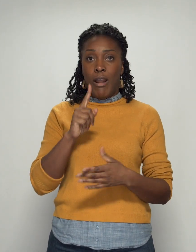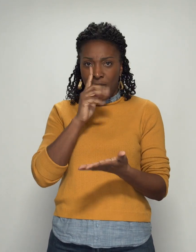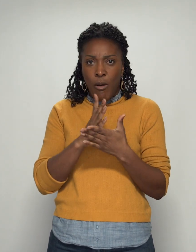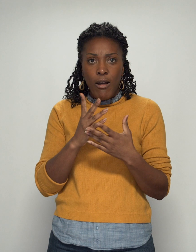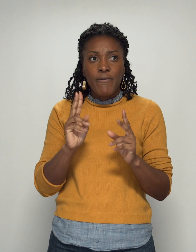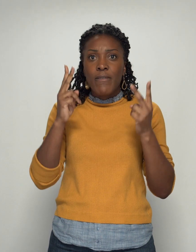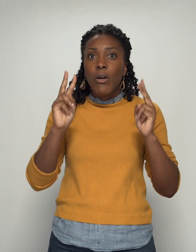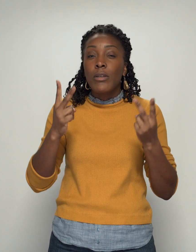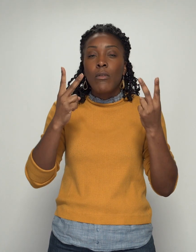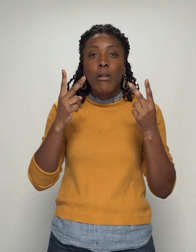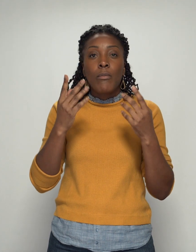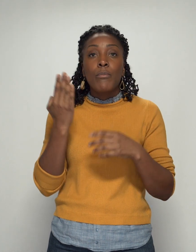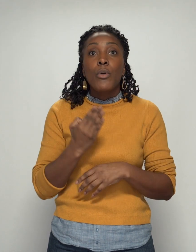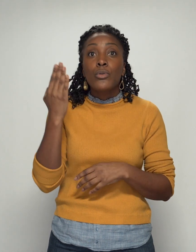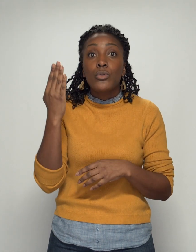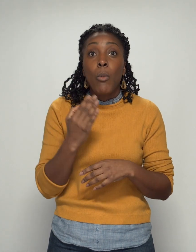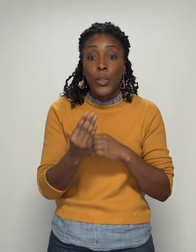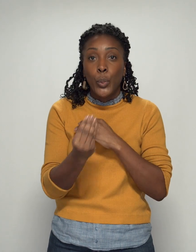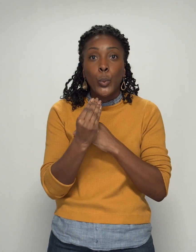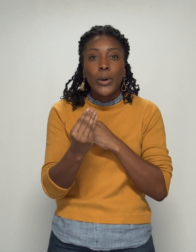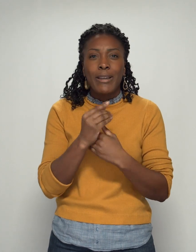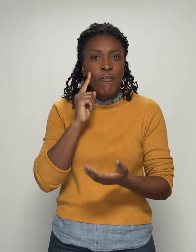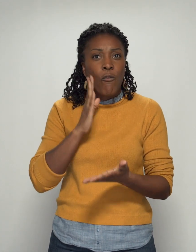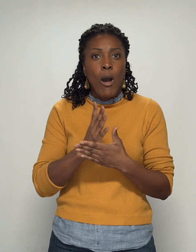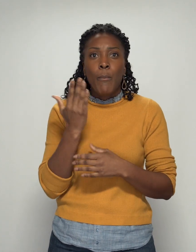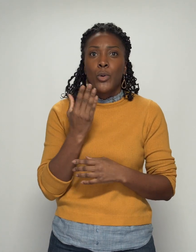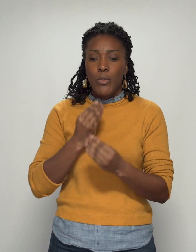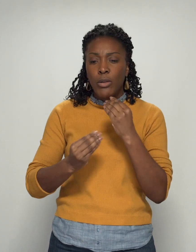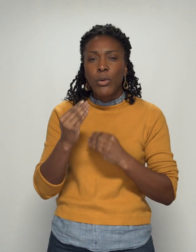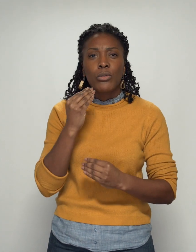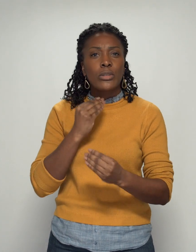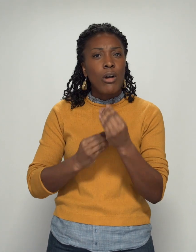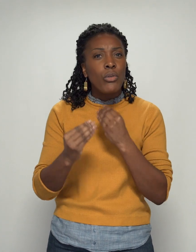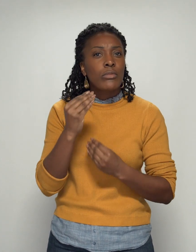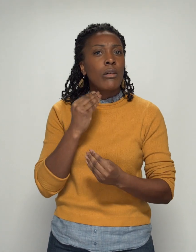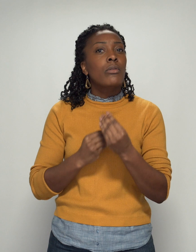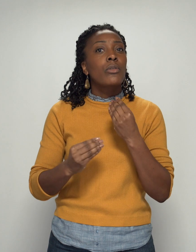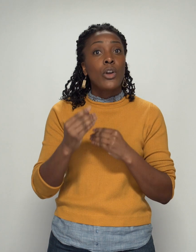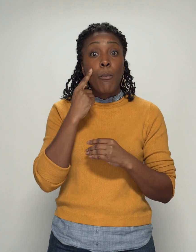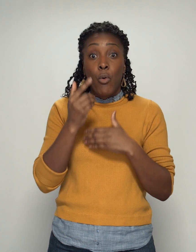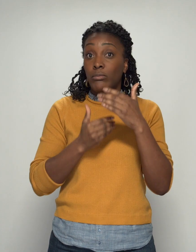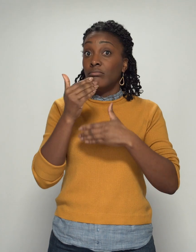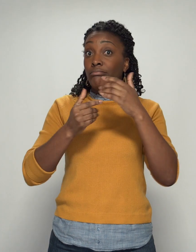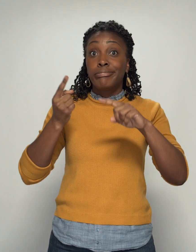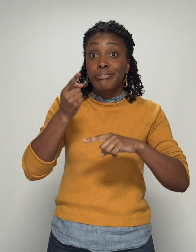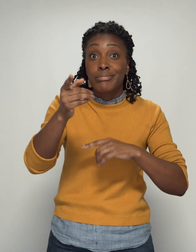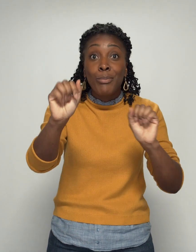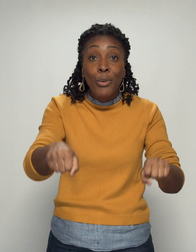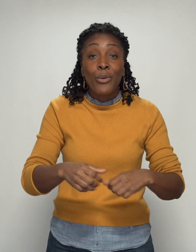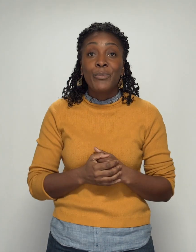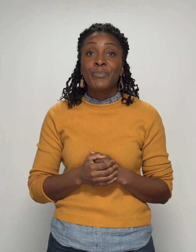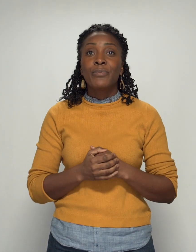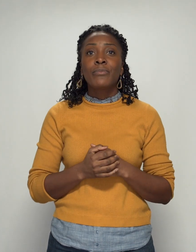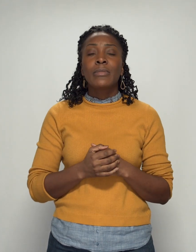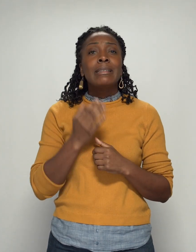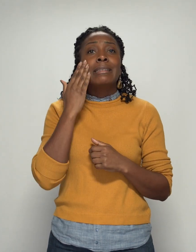quelque chose de vivant et elle a besoin d'être nourrie, elle a besoin d'être entretenue pour qu'elle perdure dans le